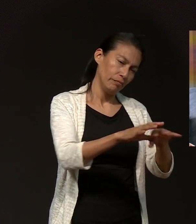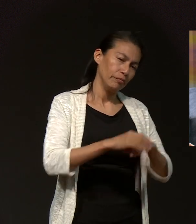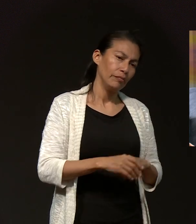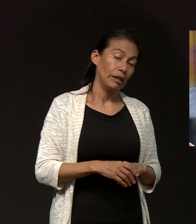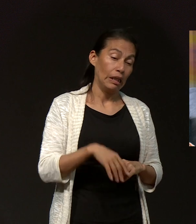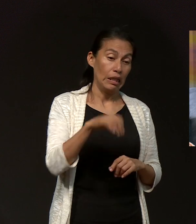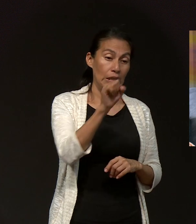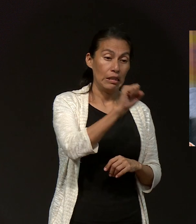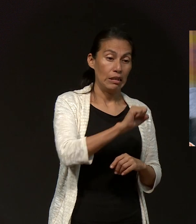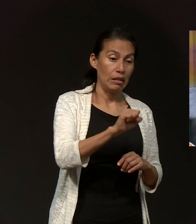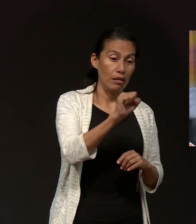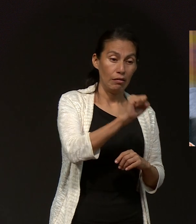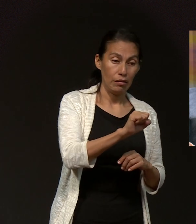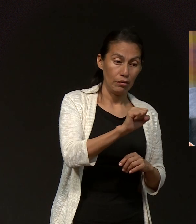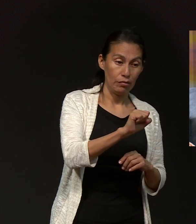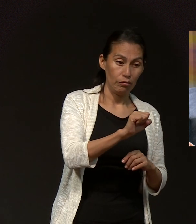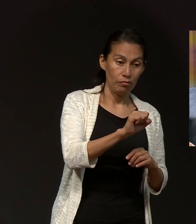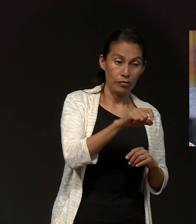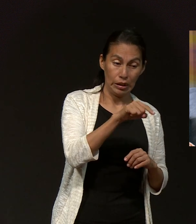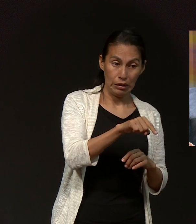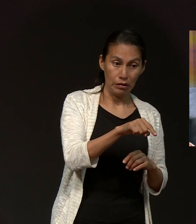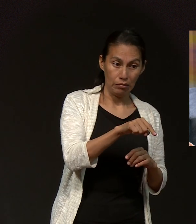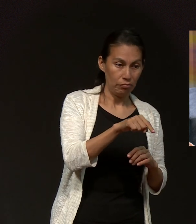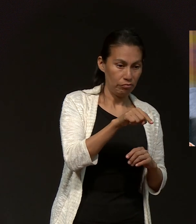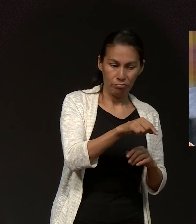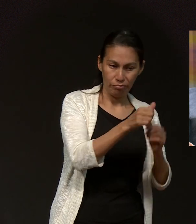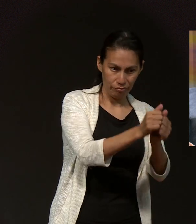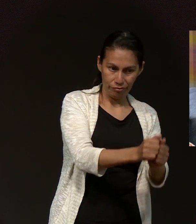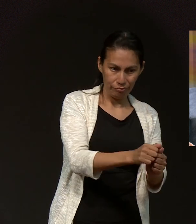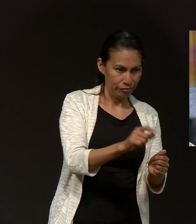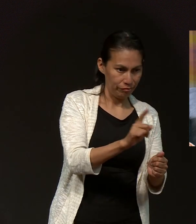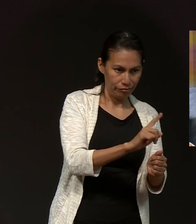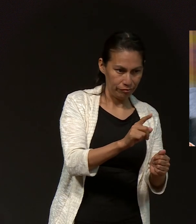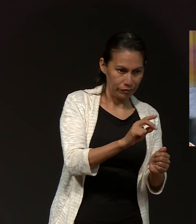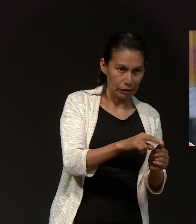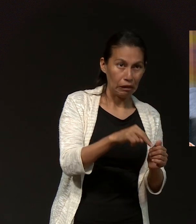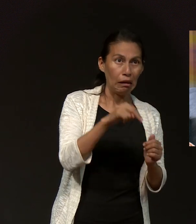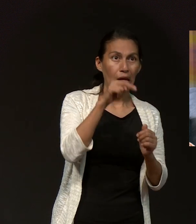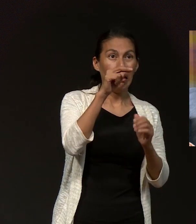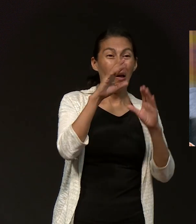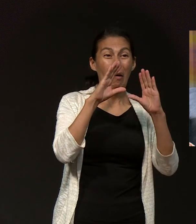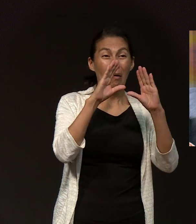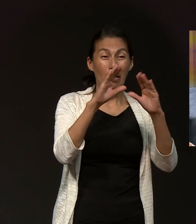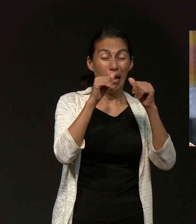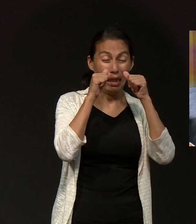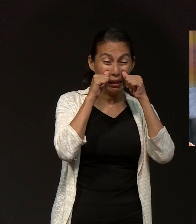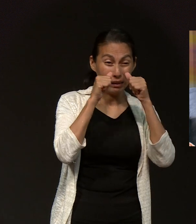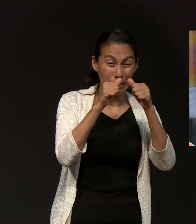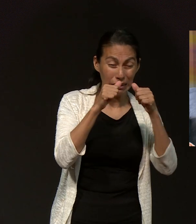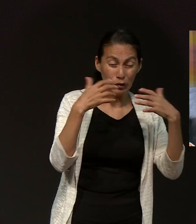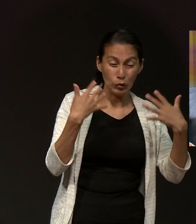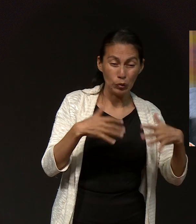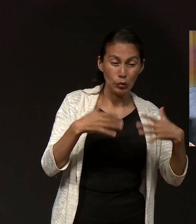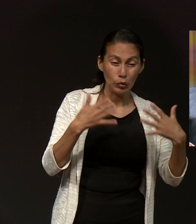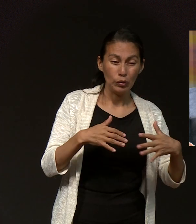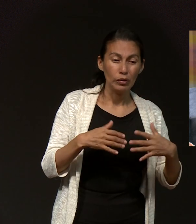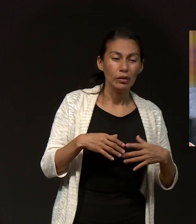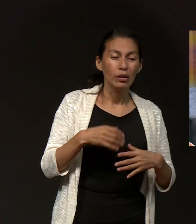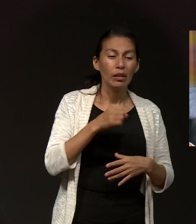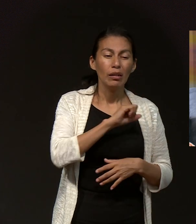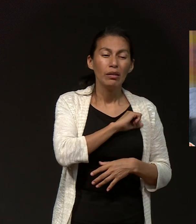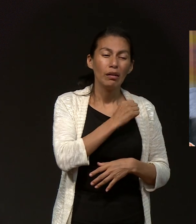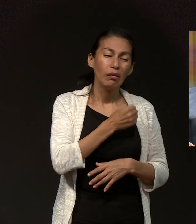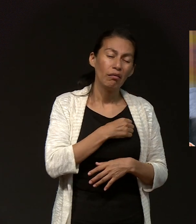Ese día, ese día, el sábado, lo subieron a, no se quedó en el piso, lo subieron a cuidados intensivos, pero